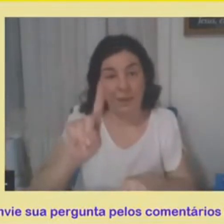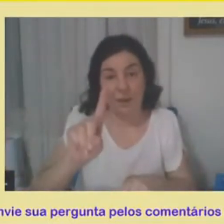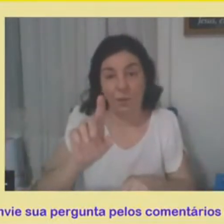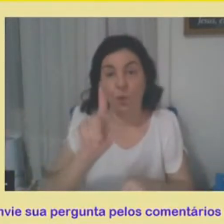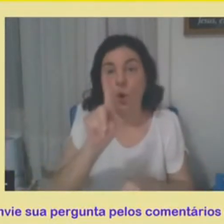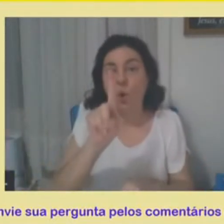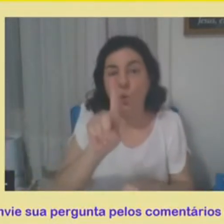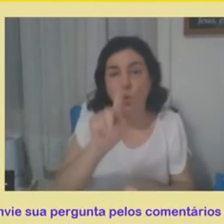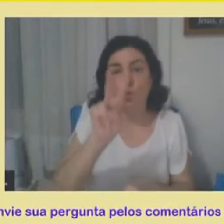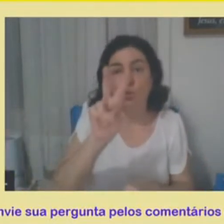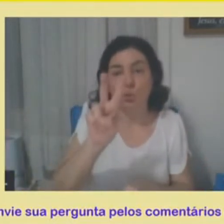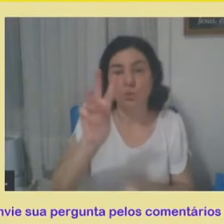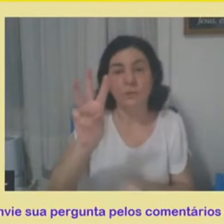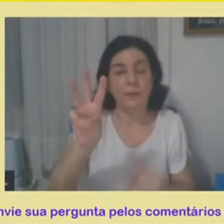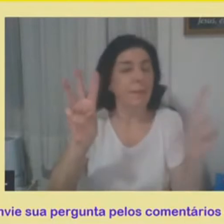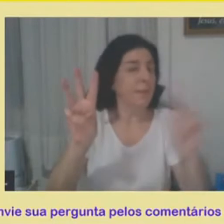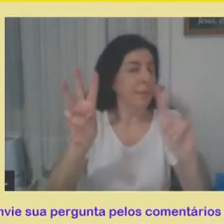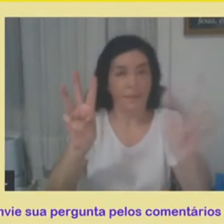Esse aqui